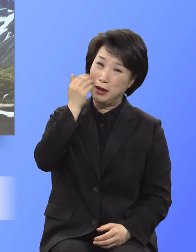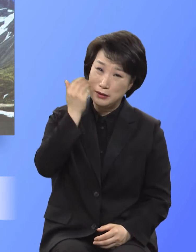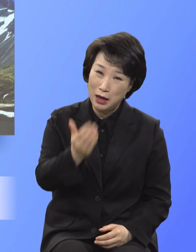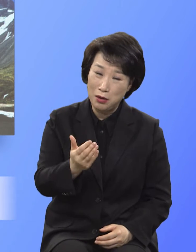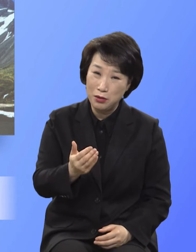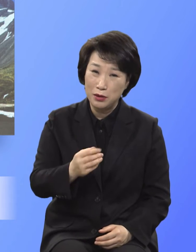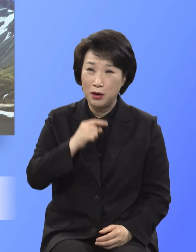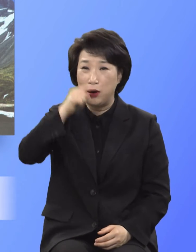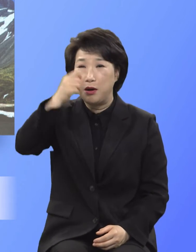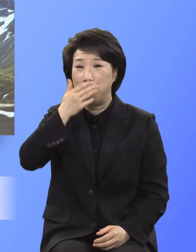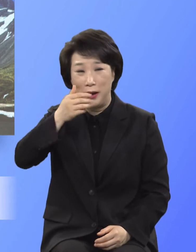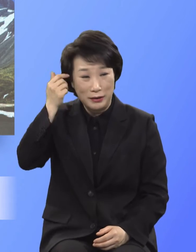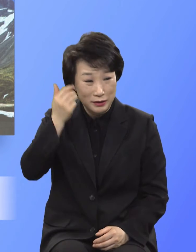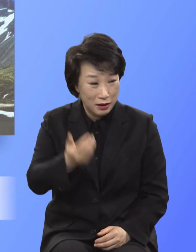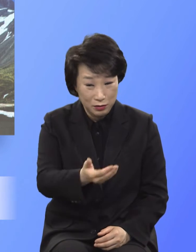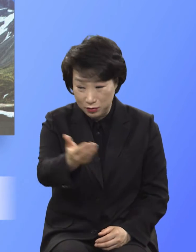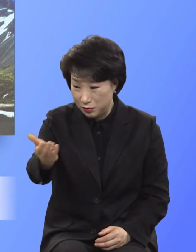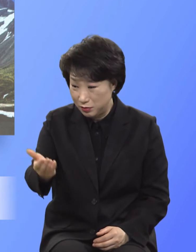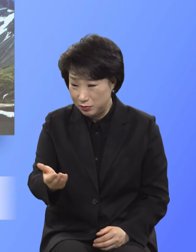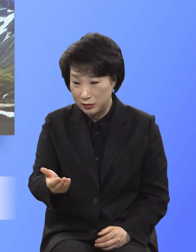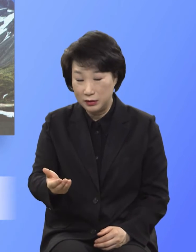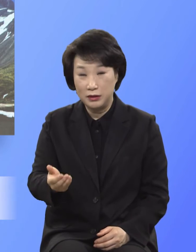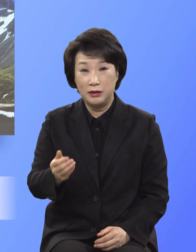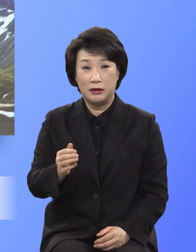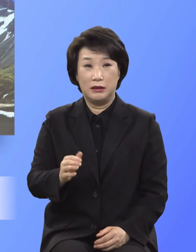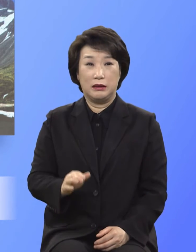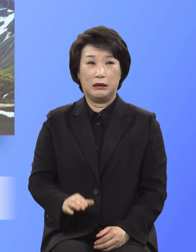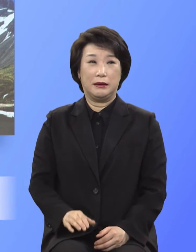어떻게 건방질 수가 있어?